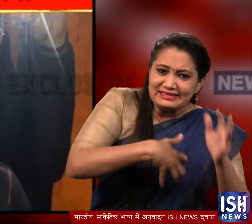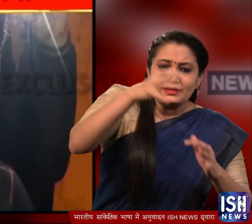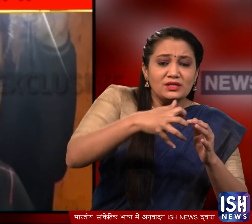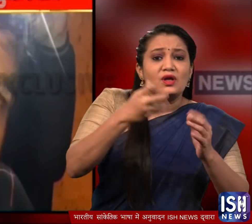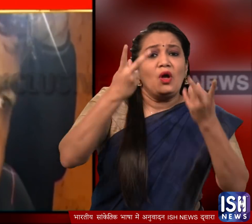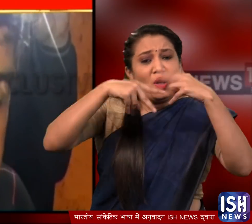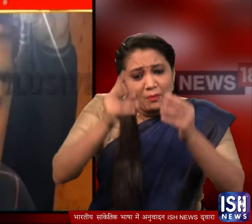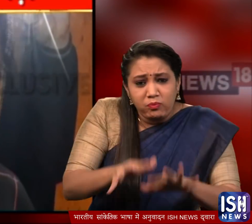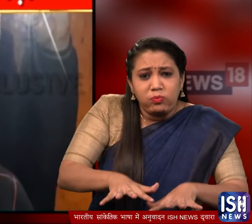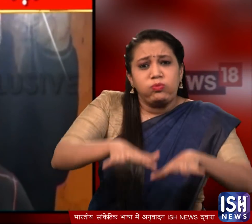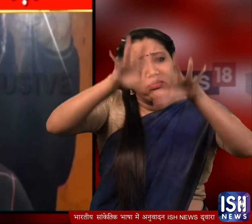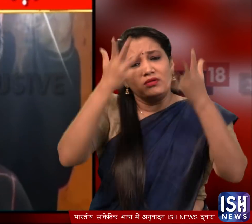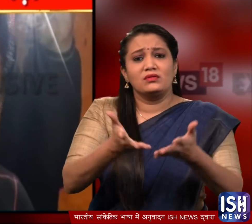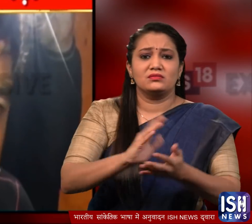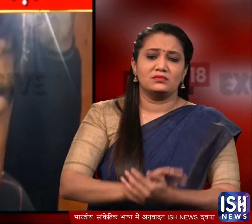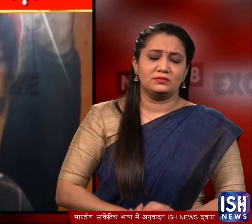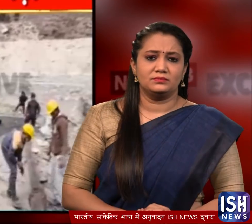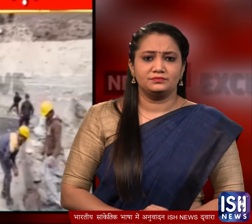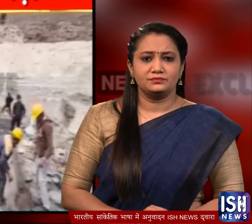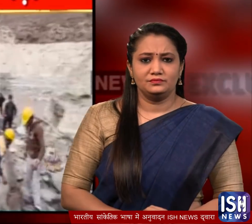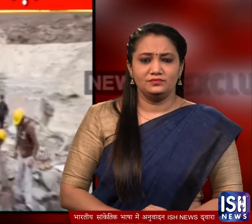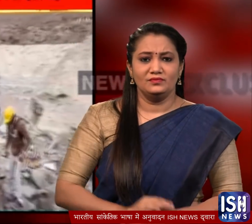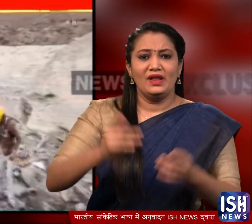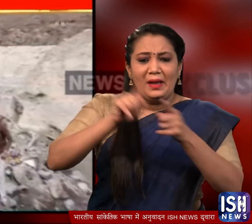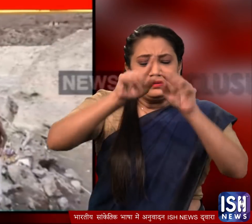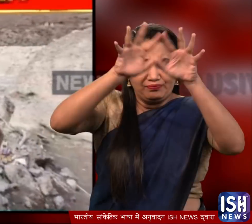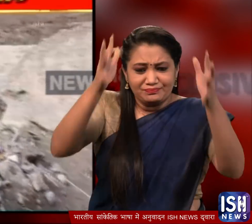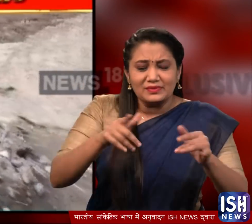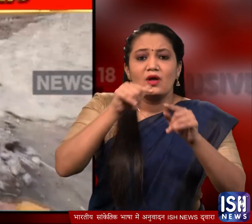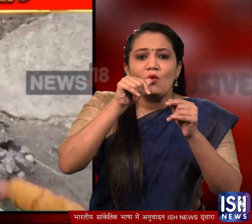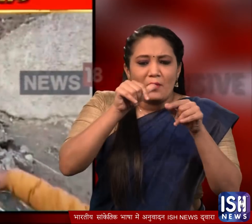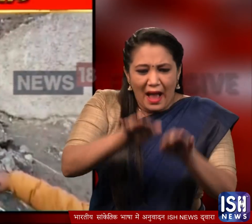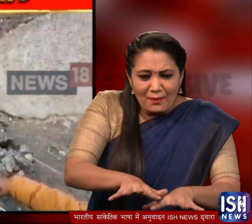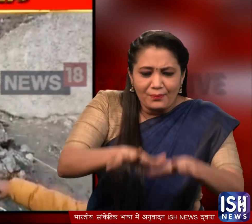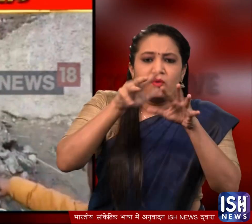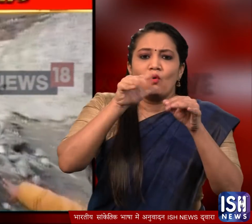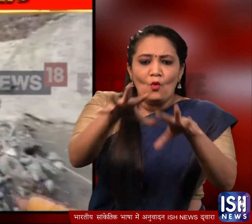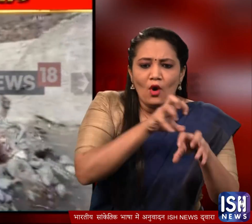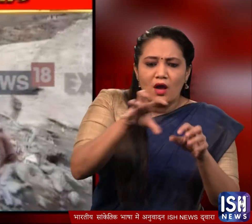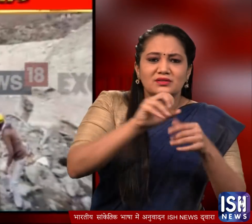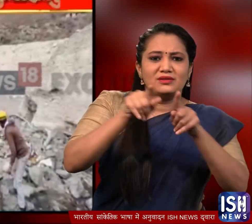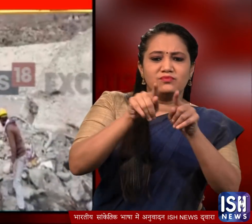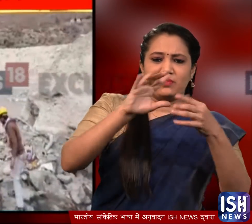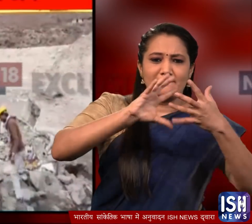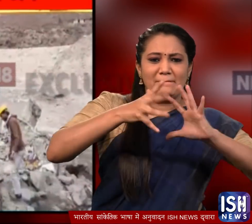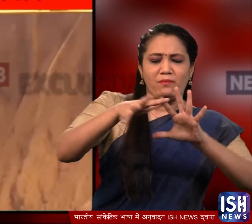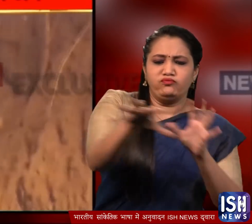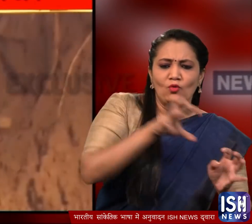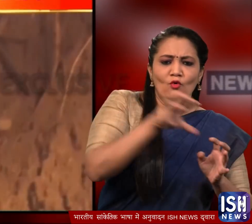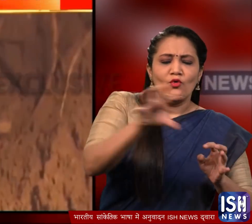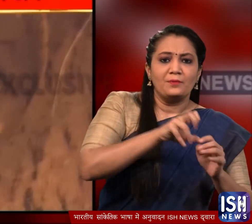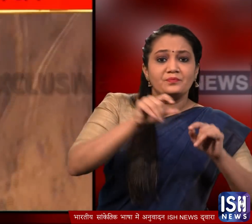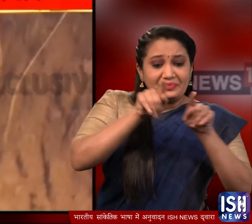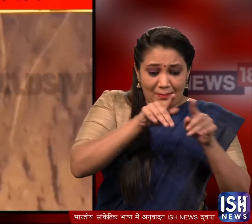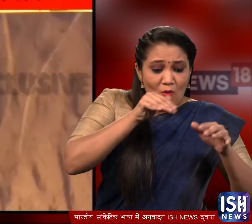निकालते हैं उससे ज़्यादा वहाँ पे फिर इकट्ठा हो जाता है। बैराज की तरफ जमा हुए पानी को भी पंप के जरिए निकालने की तैयारियों में रेस्क्यू टीम जुटी है, क्योंकि